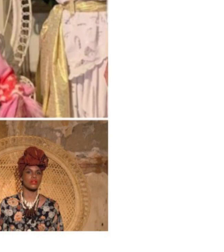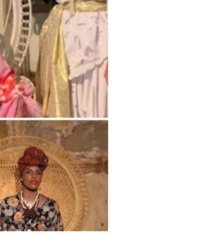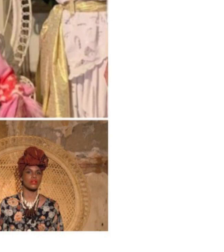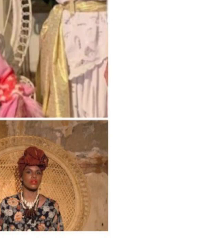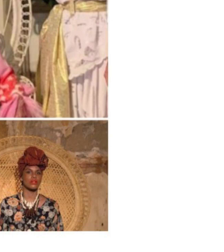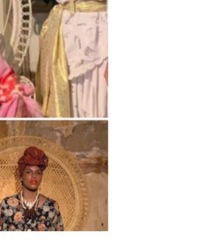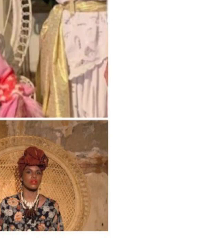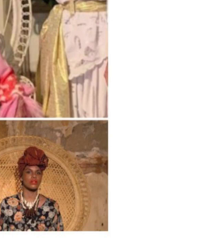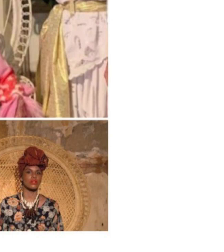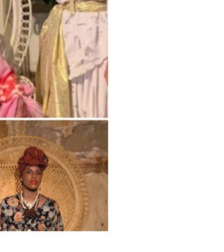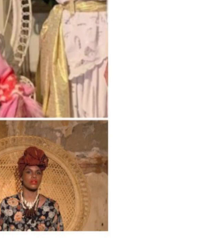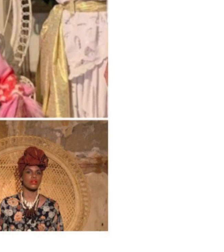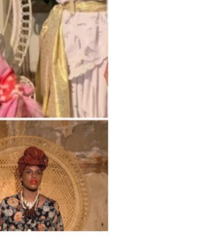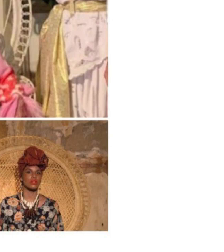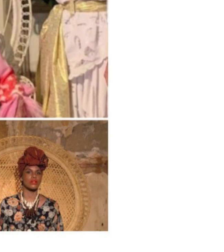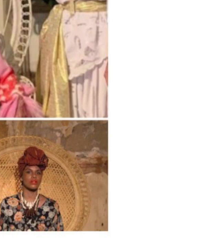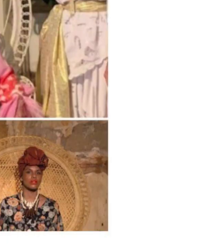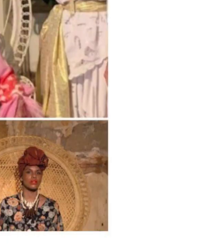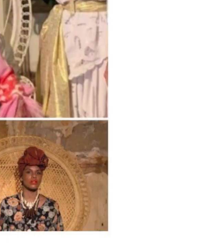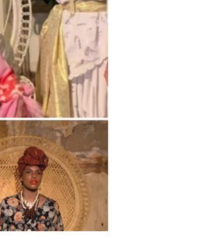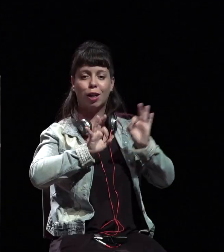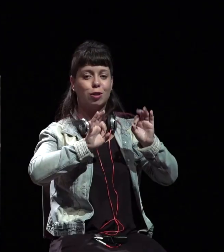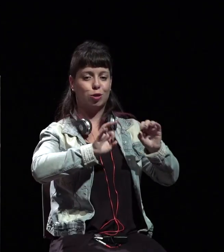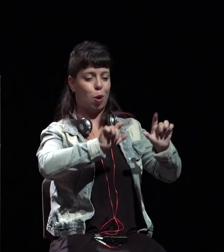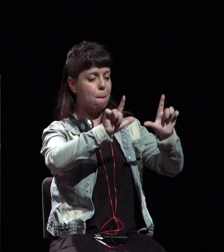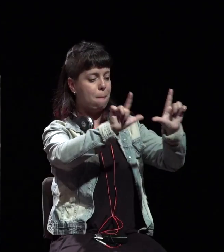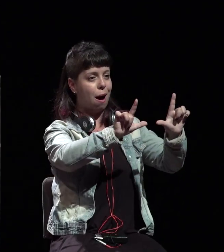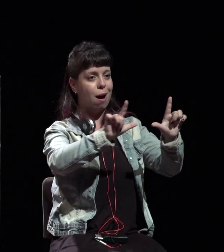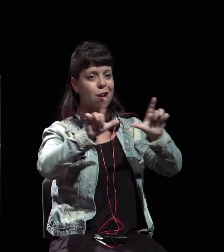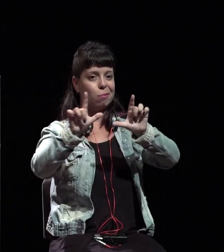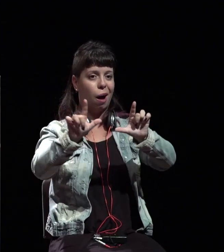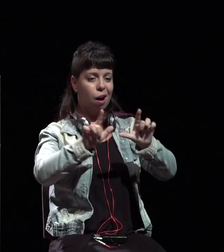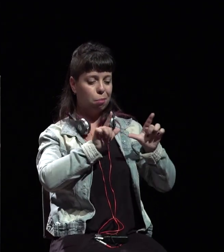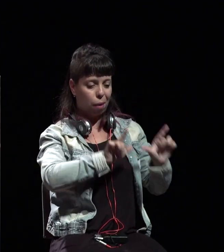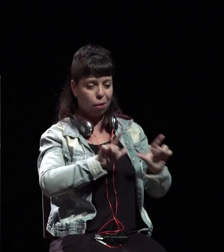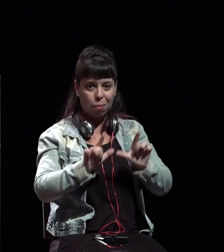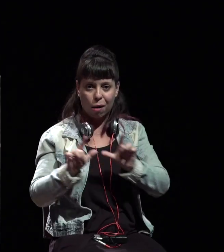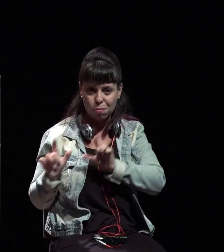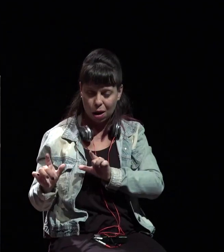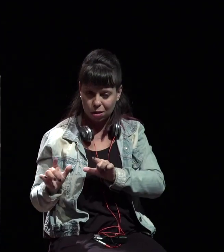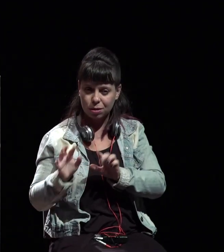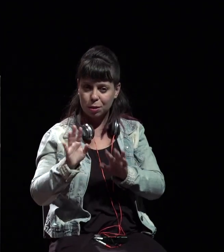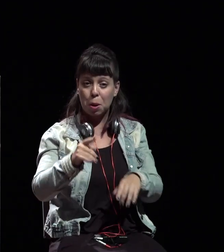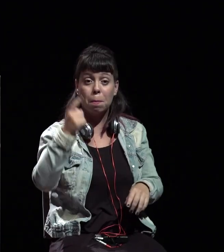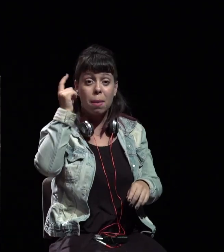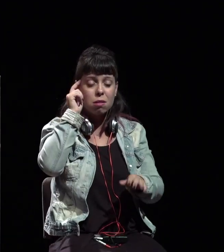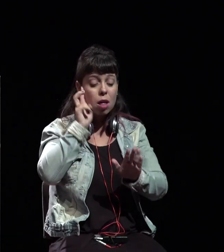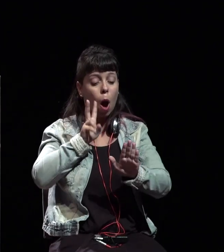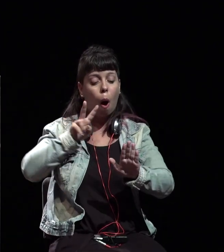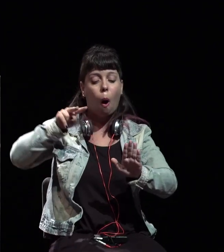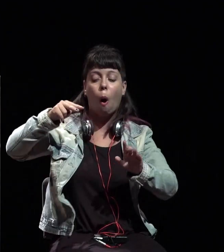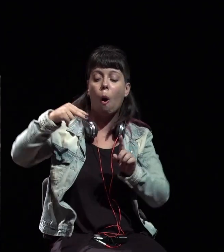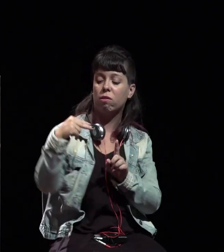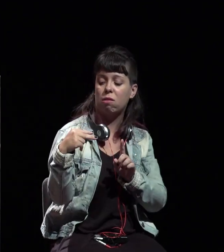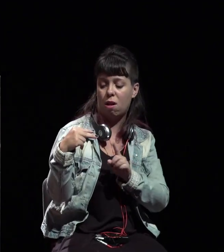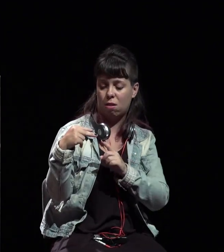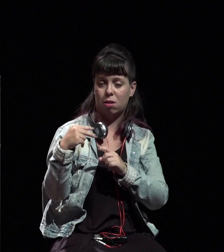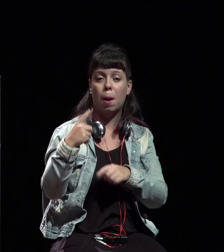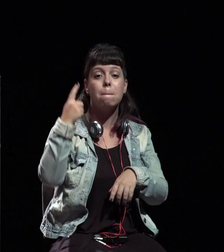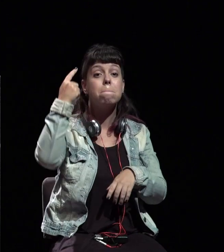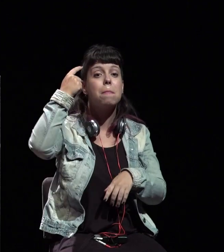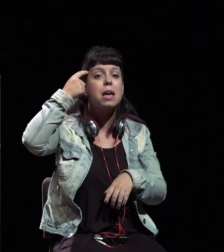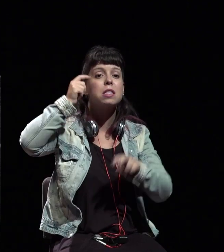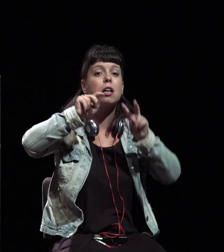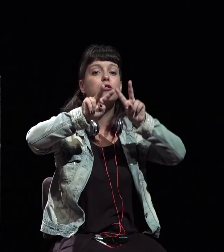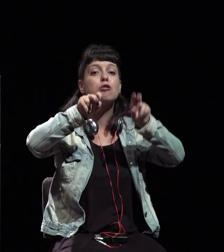e fizeram essa composição de imagens. Ora, pensar o olhar e pensar descolonização é um pouco, é por isso que eu brinquei